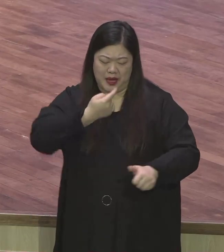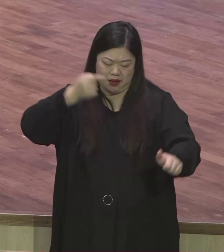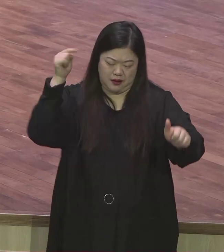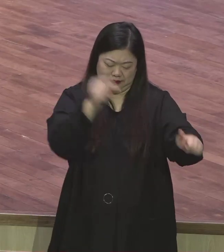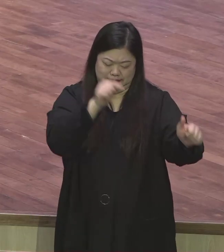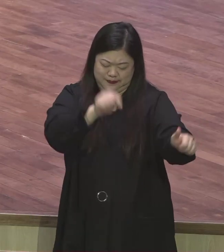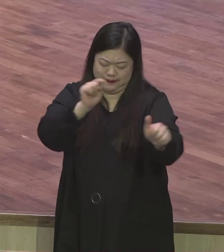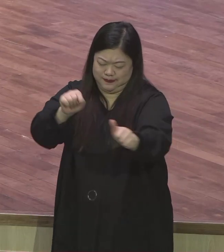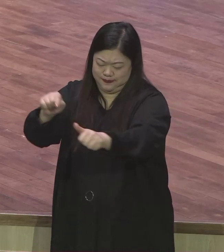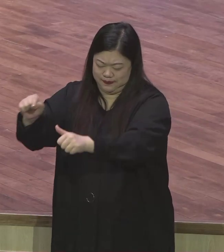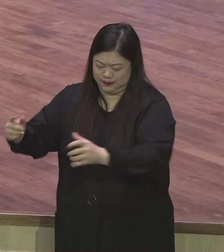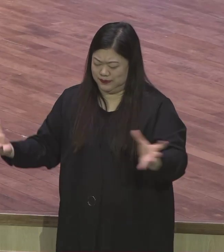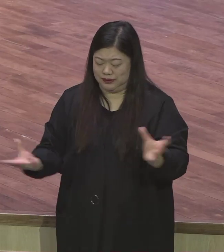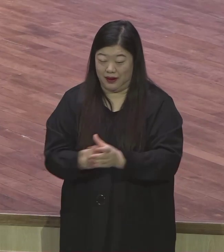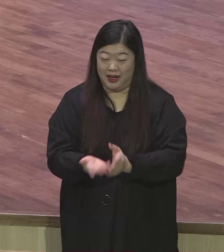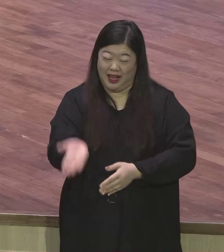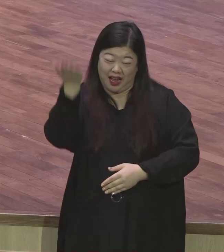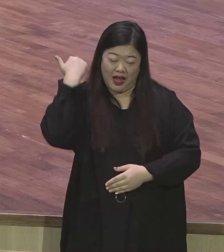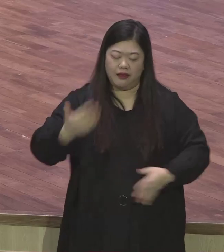선하게 물로부터 창조 혹